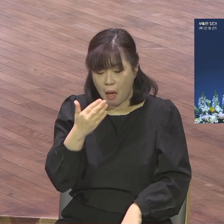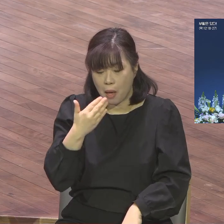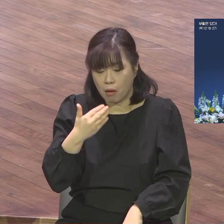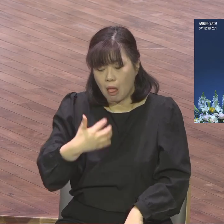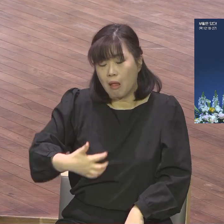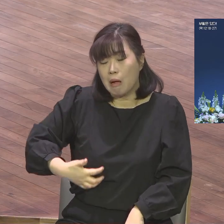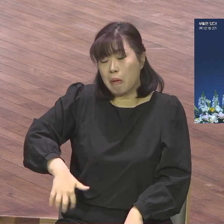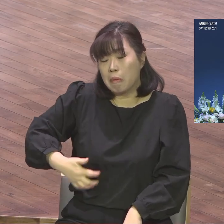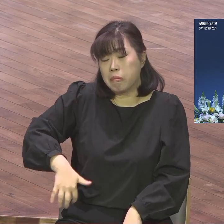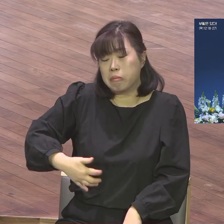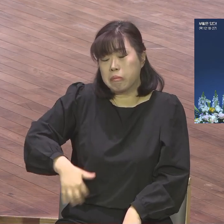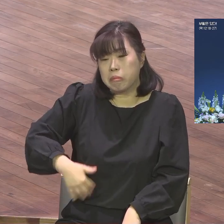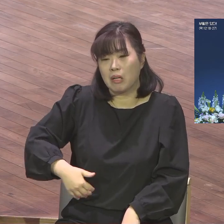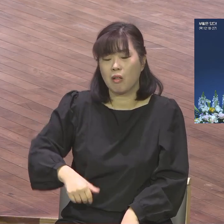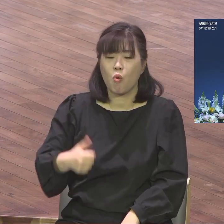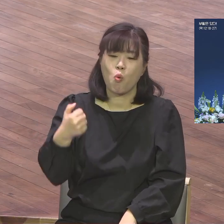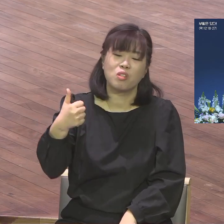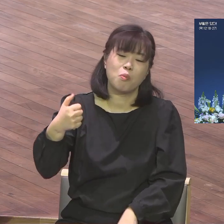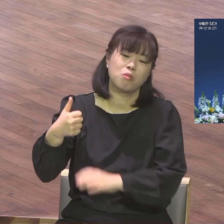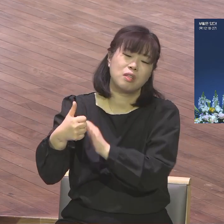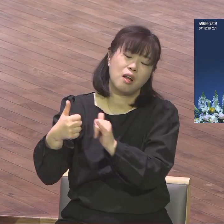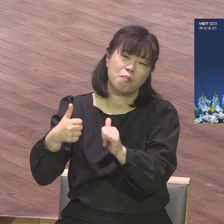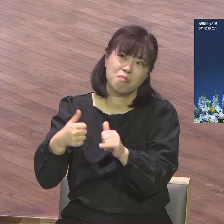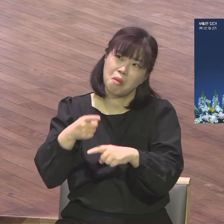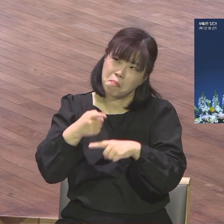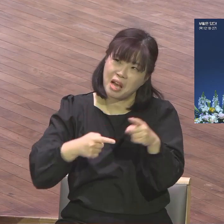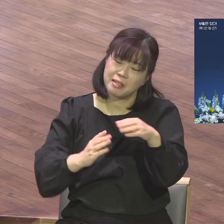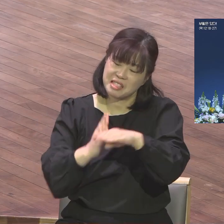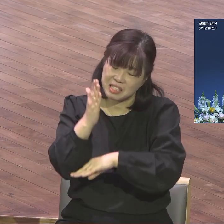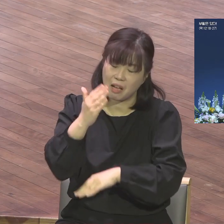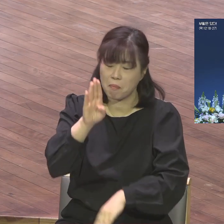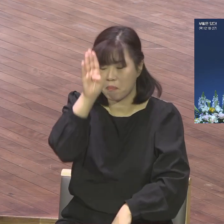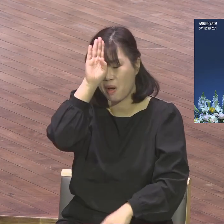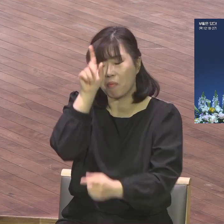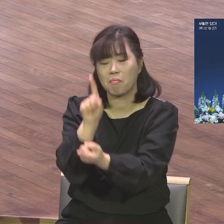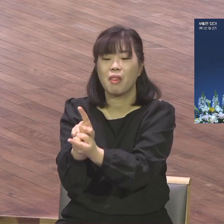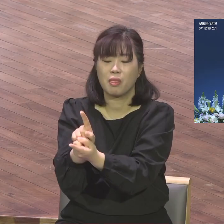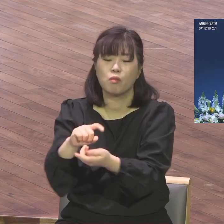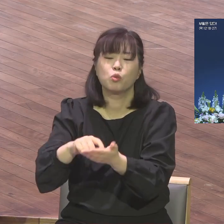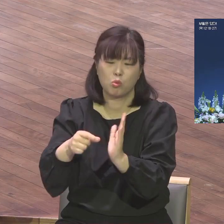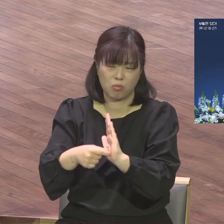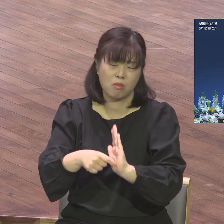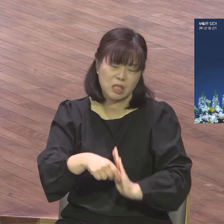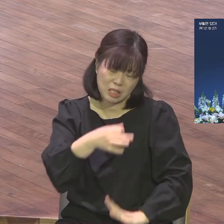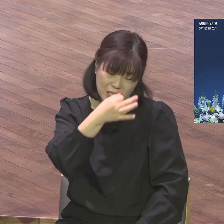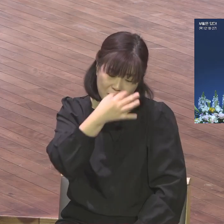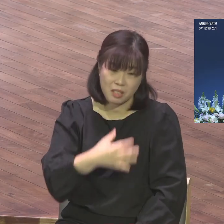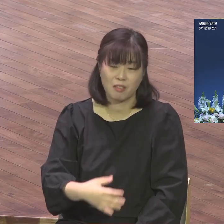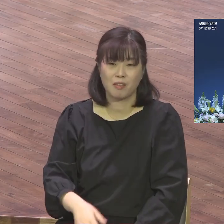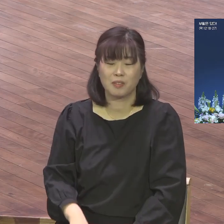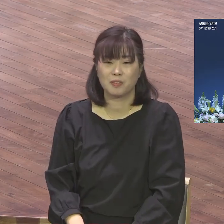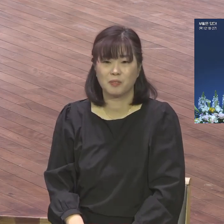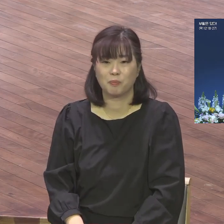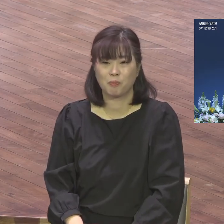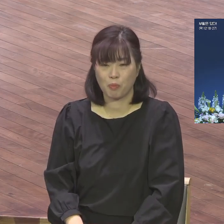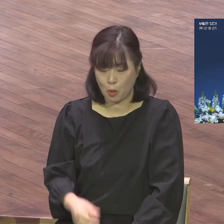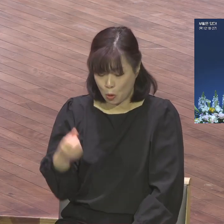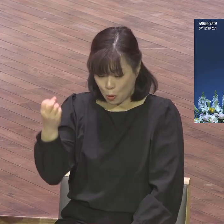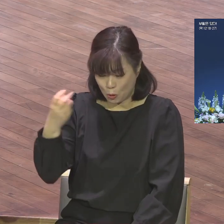우리 장로님 중에 한 분 누구라고 말 안 하겠습니다만은 그 부인은 파키스탄 캠프 간다니까 마지막